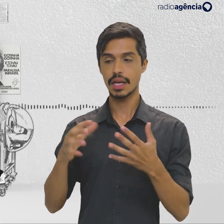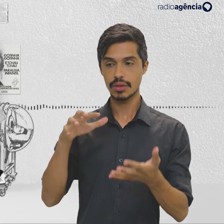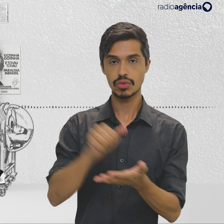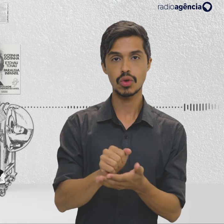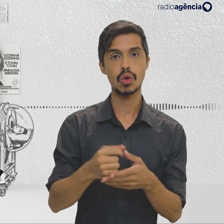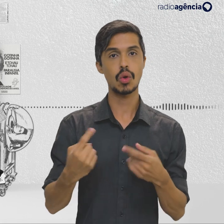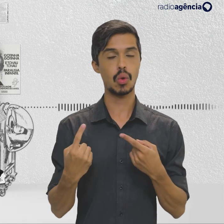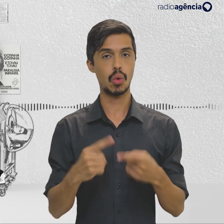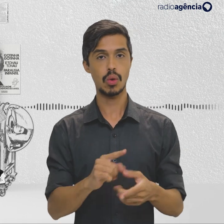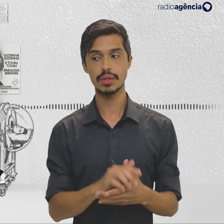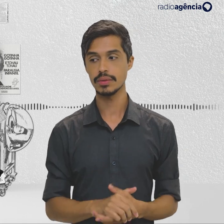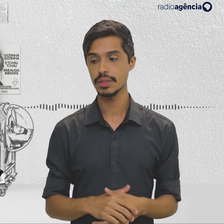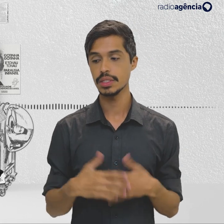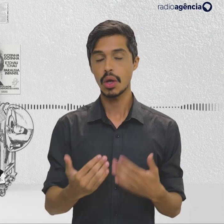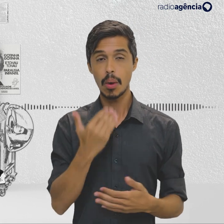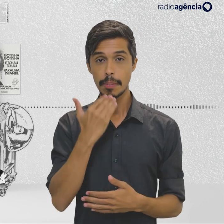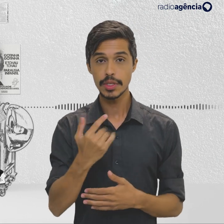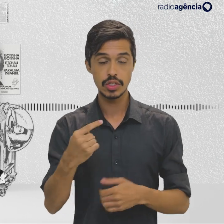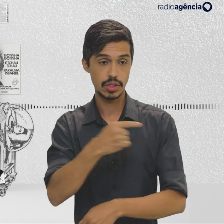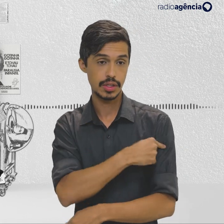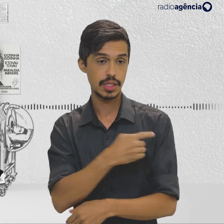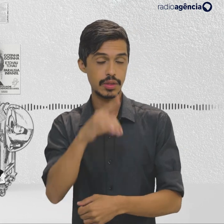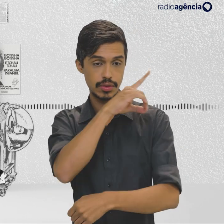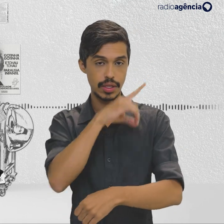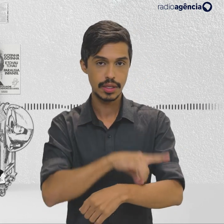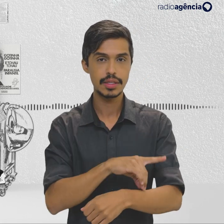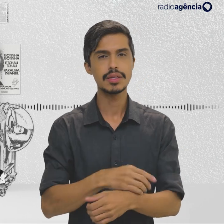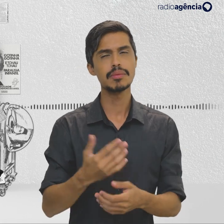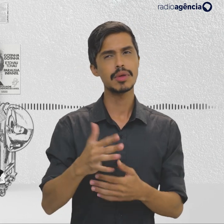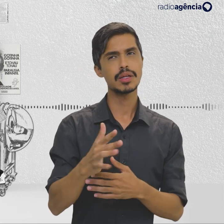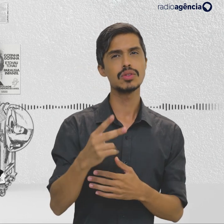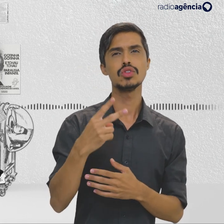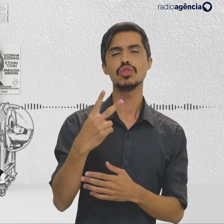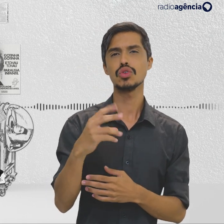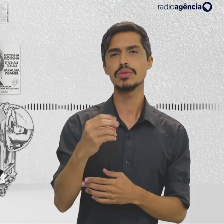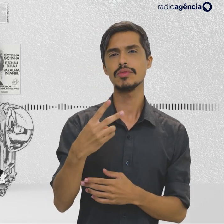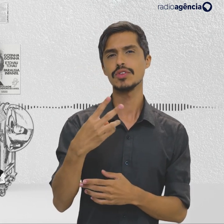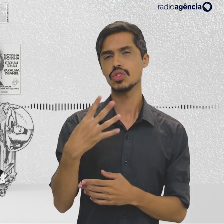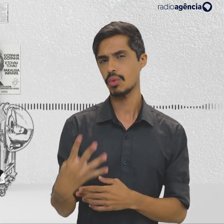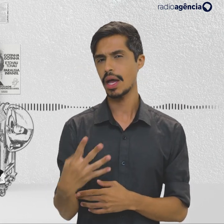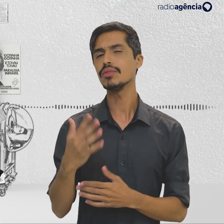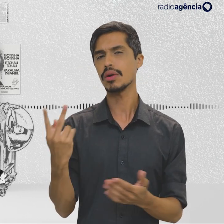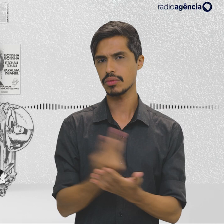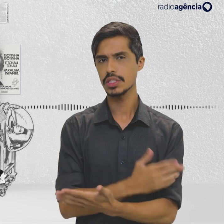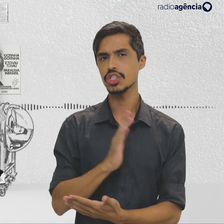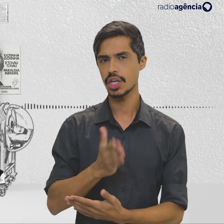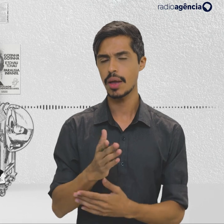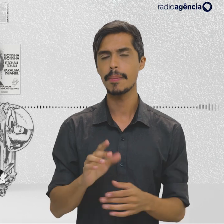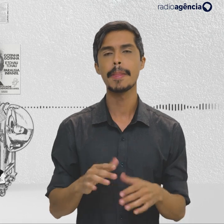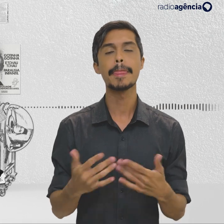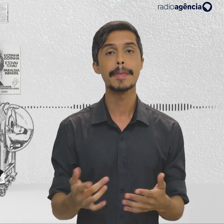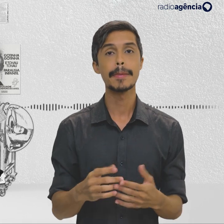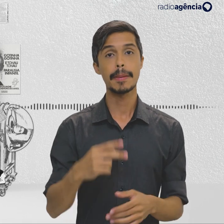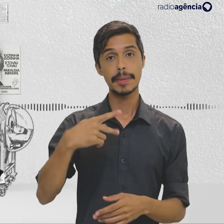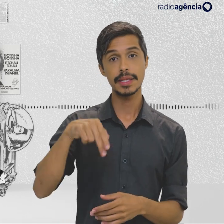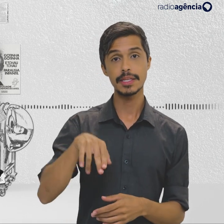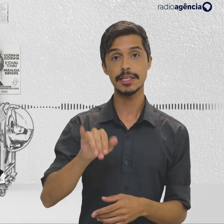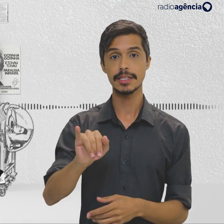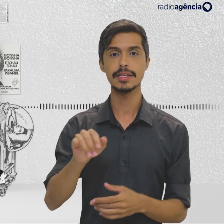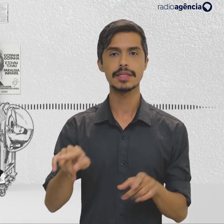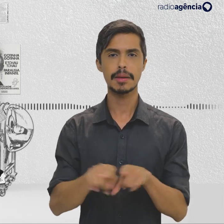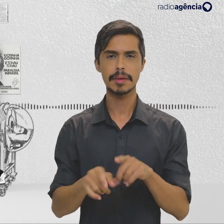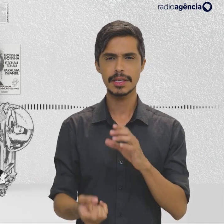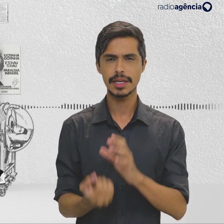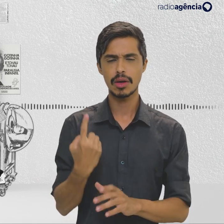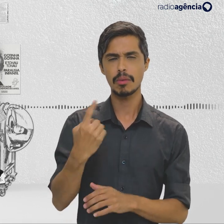da vacina contra chicungunha e o pedido da vacina da dengue deve seguir lá pro meio de 2024 o PNI também já está